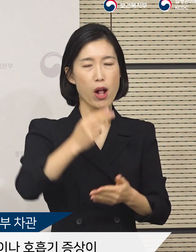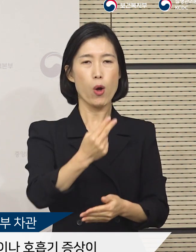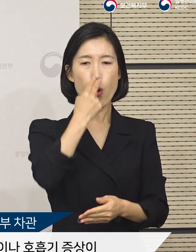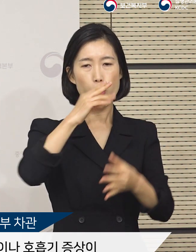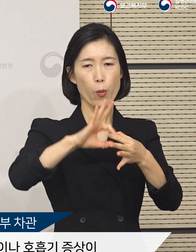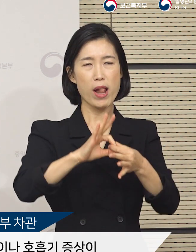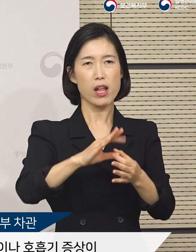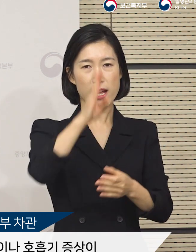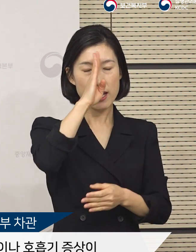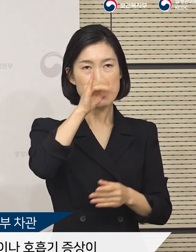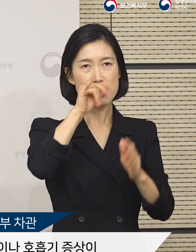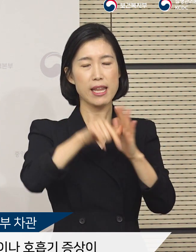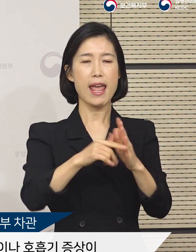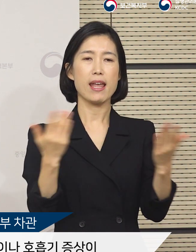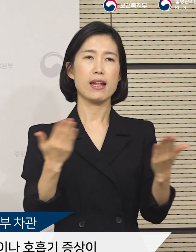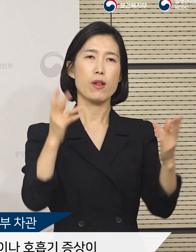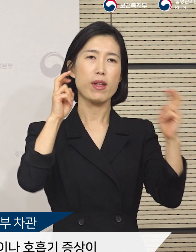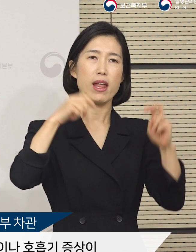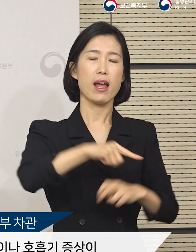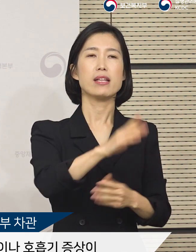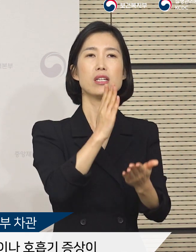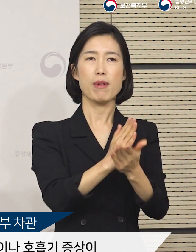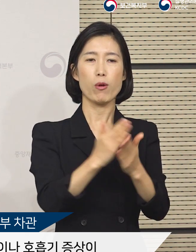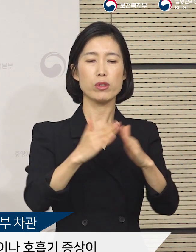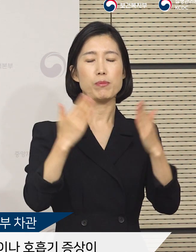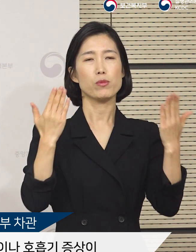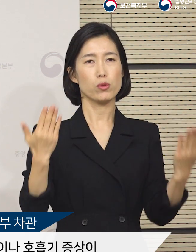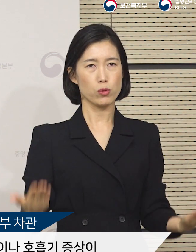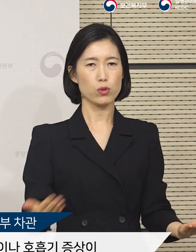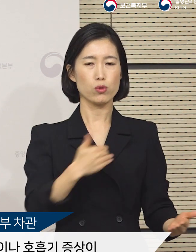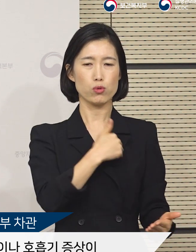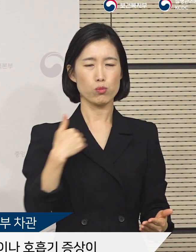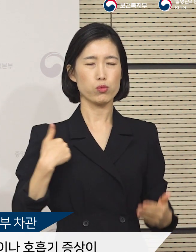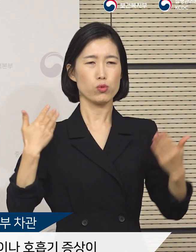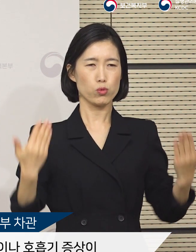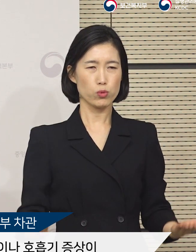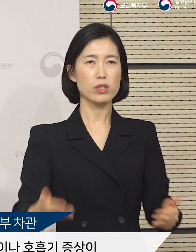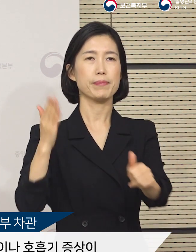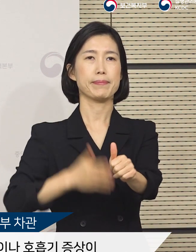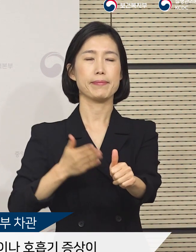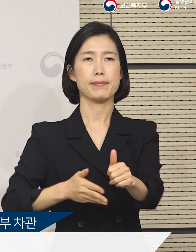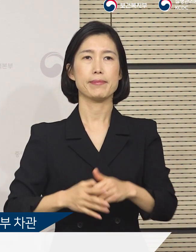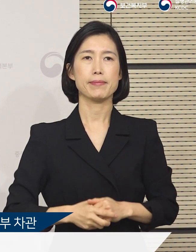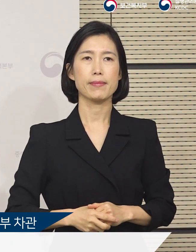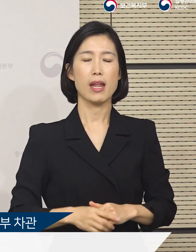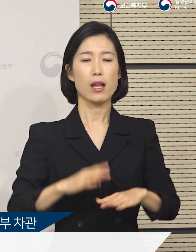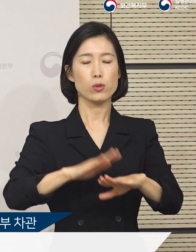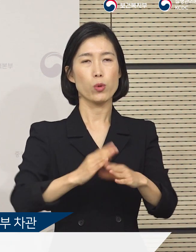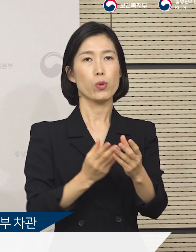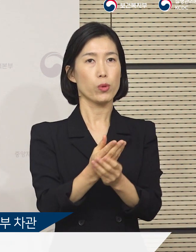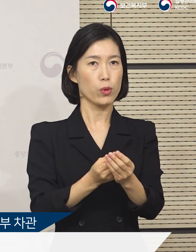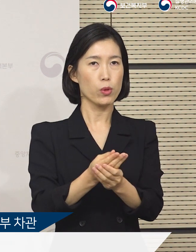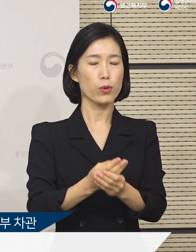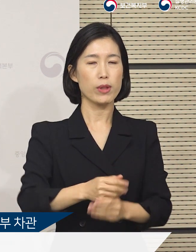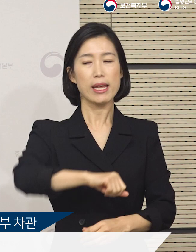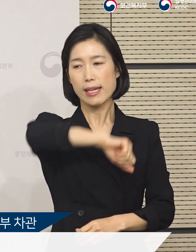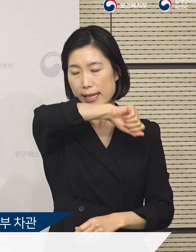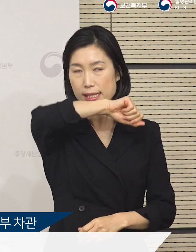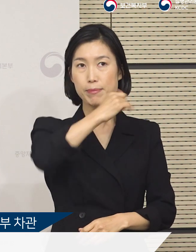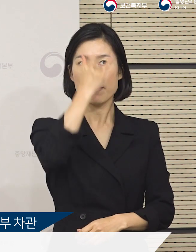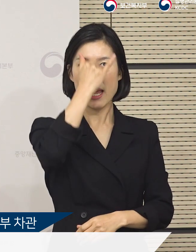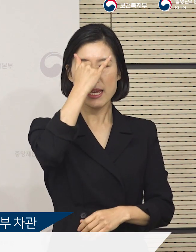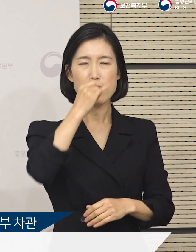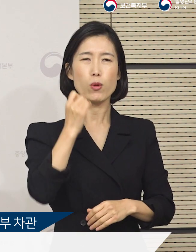경우 출근하지 않고 집에서 충분히 휴식하여 주시기를 당부드립니다. 손 씻기, 기침 예절